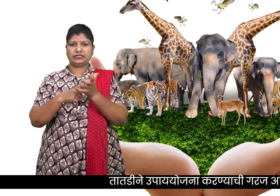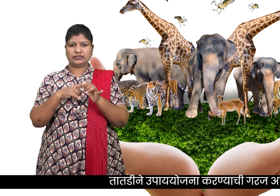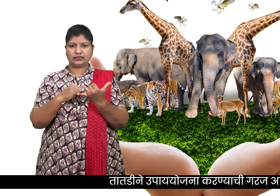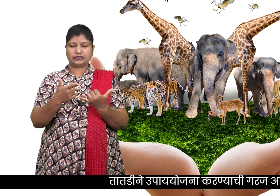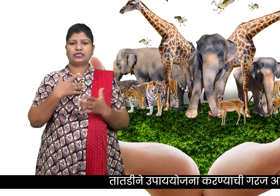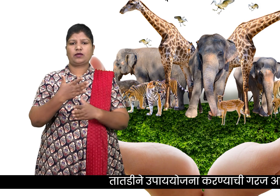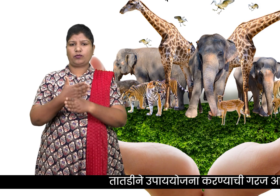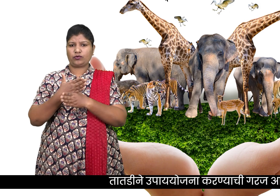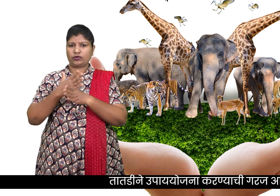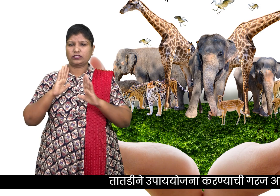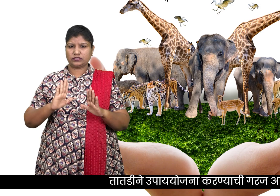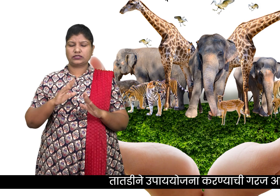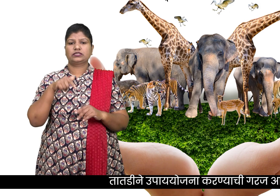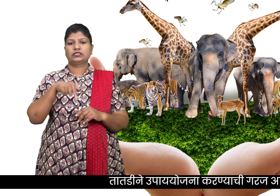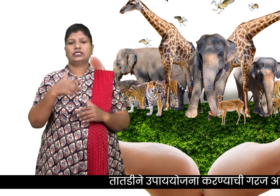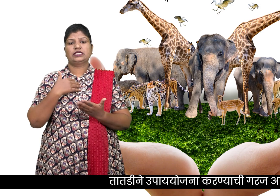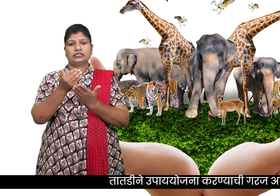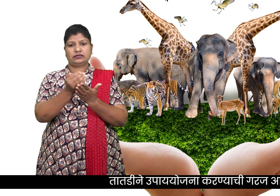उपाययोजना करण्याची गरज आहे.